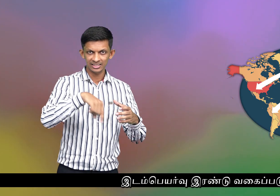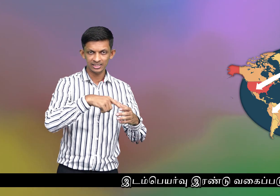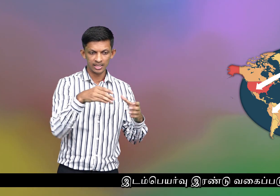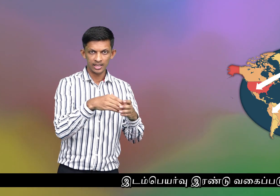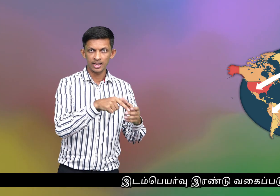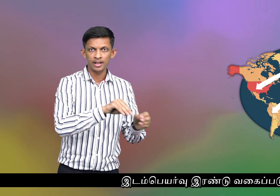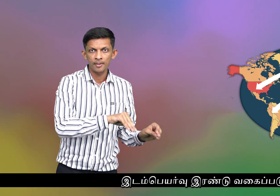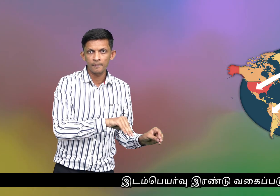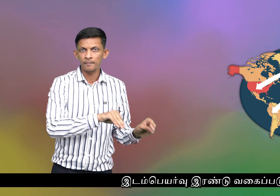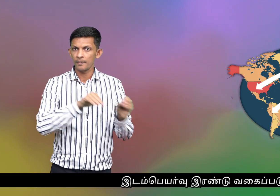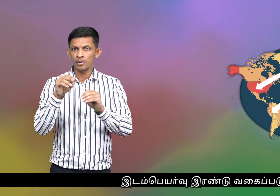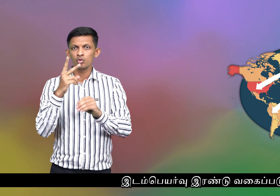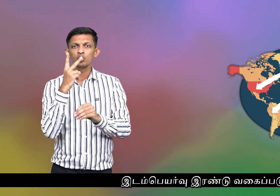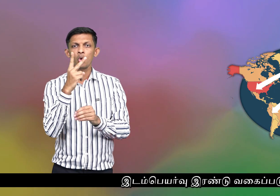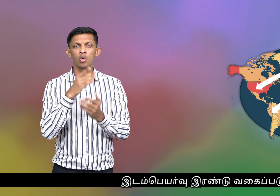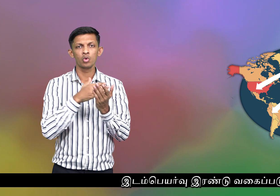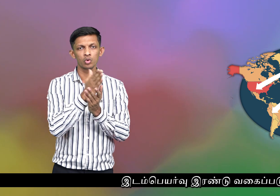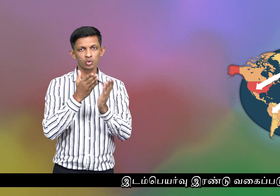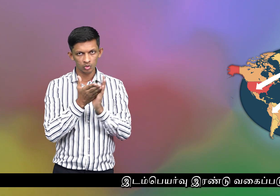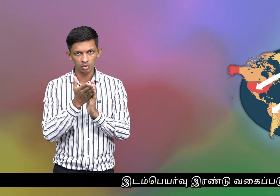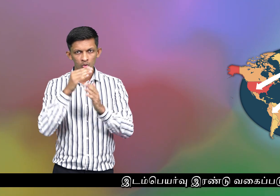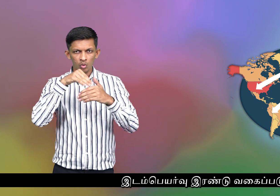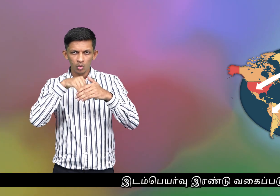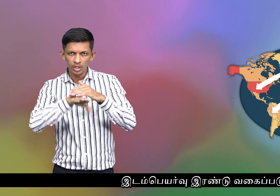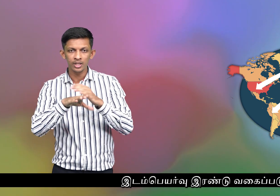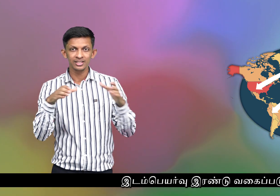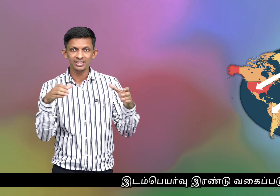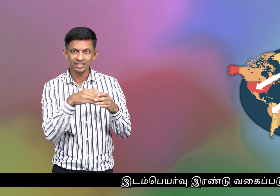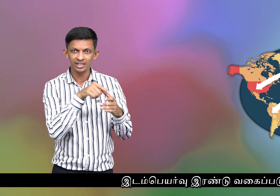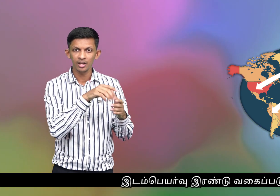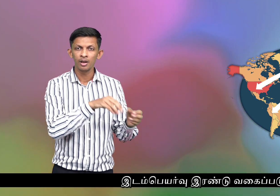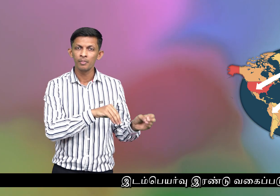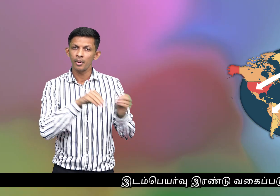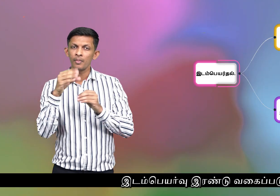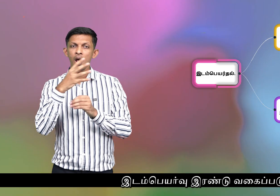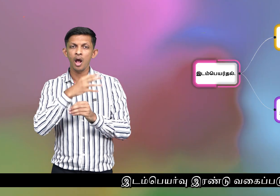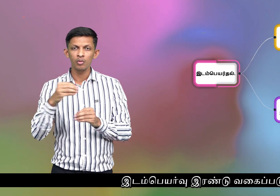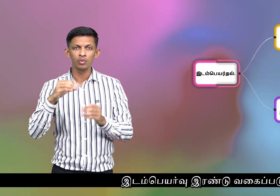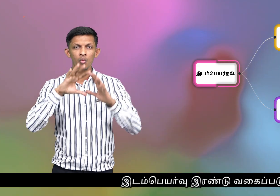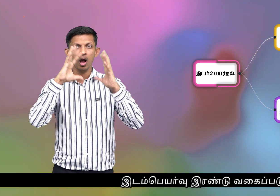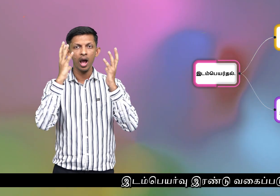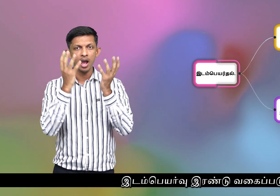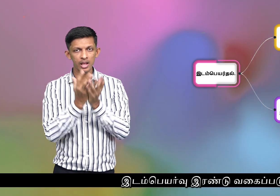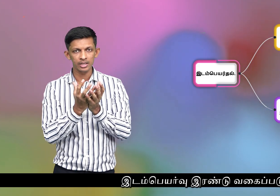இடம்பெயர்வு 2 வகைப்படும்: உள்நாட்டு இடம்பெயர்வு மற்றும் சர்வதேச இடம்பெயர்வு.